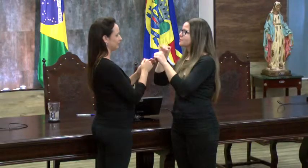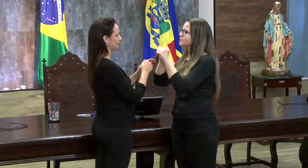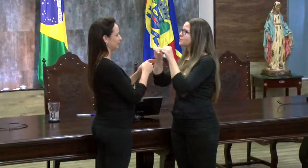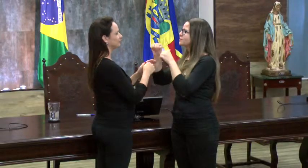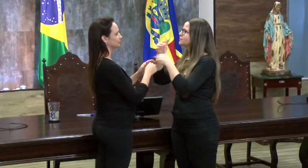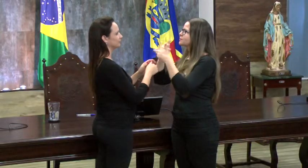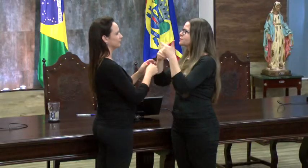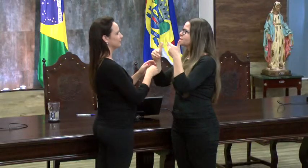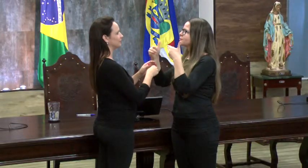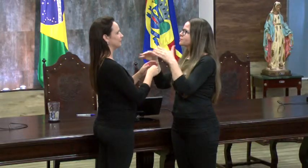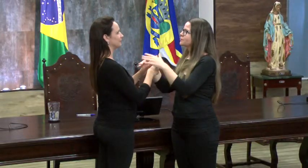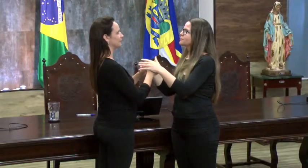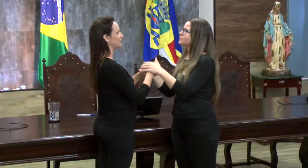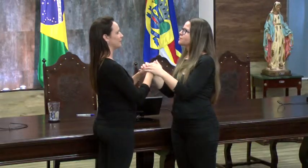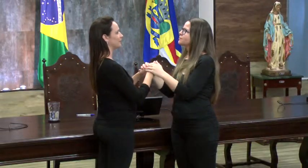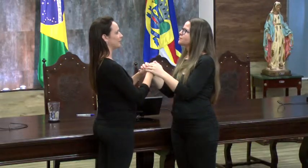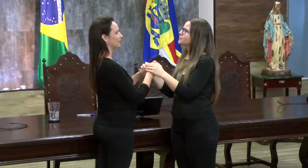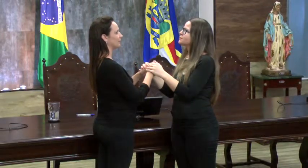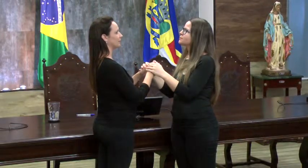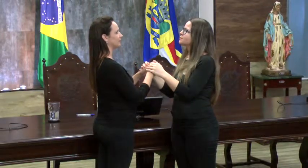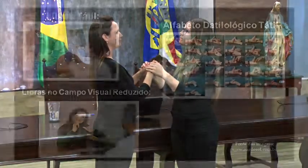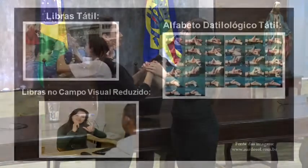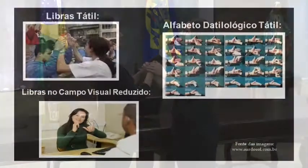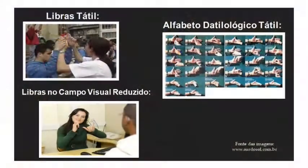Próximo slide.